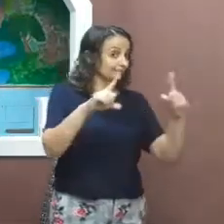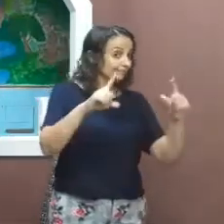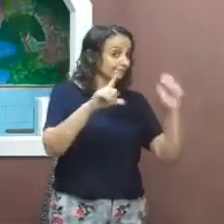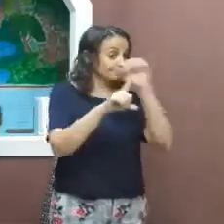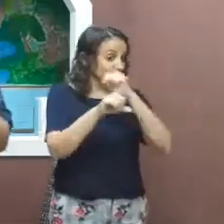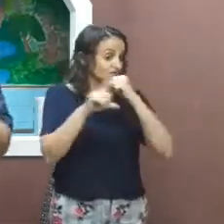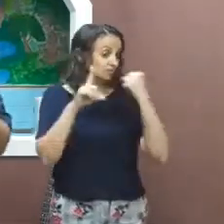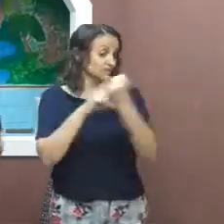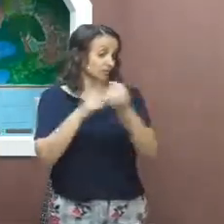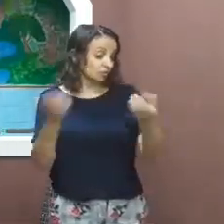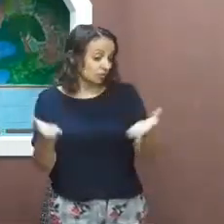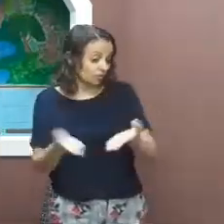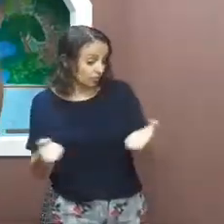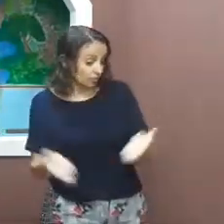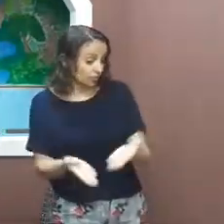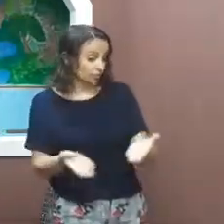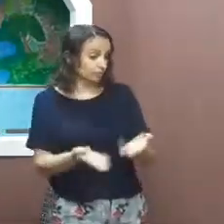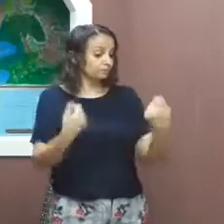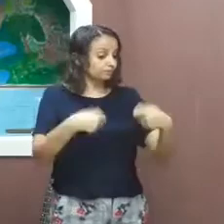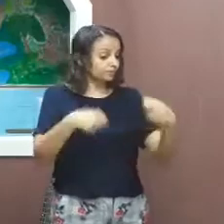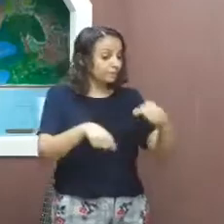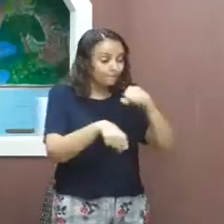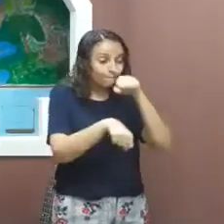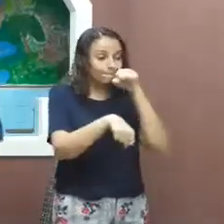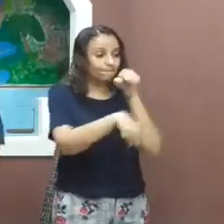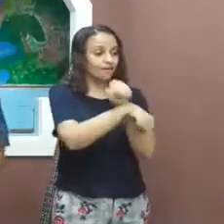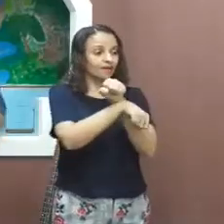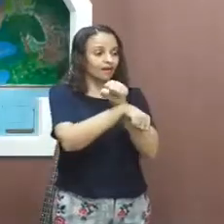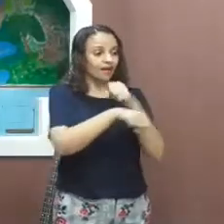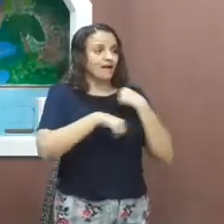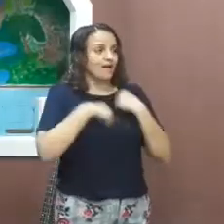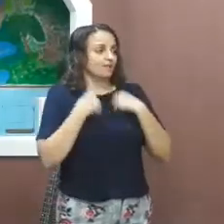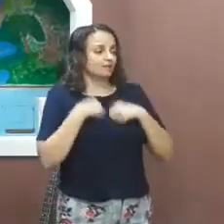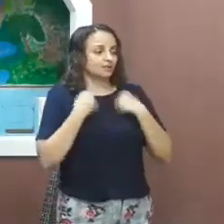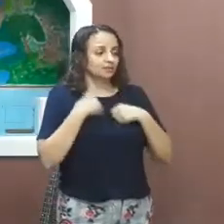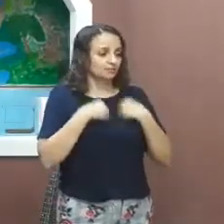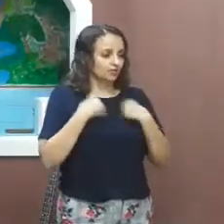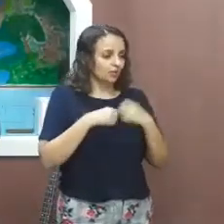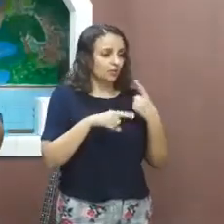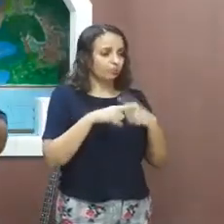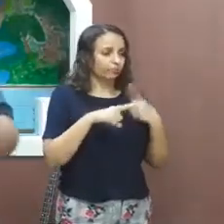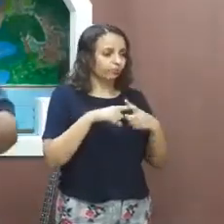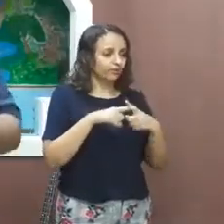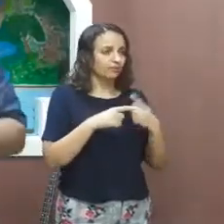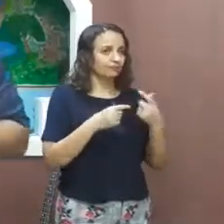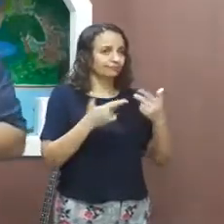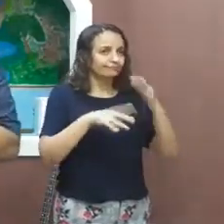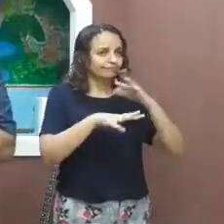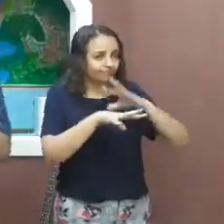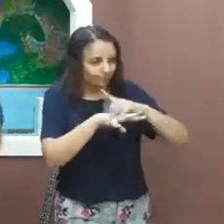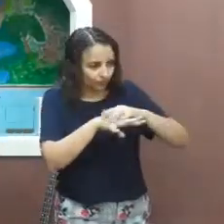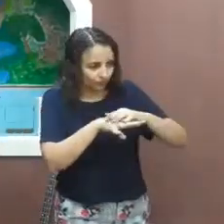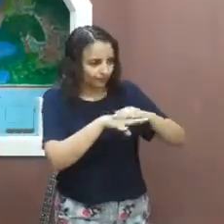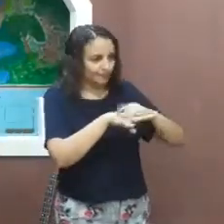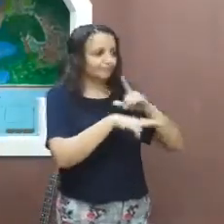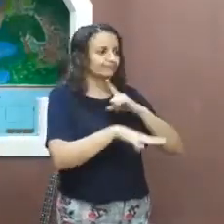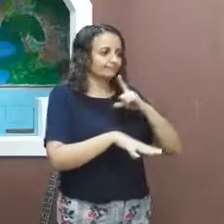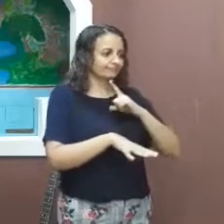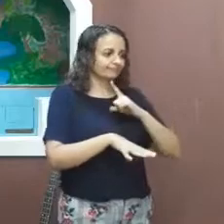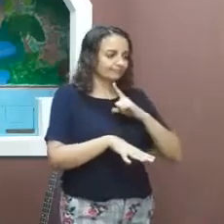da pós-modernidade tem produzido muito adoecimento.